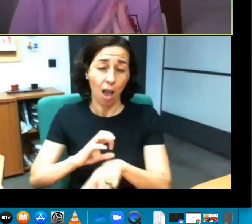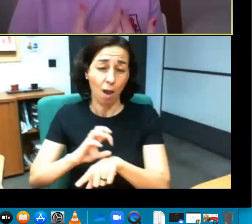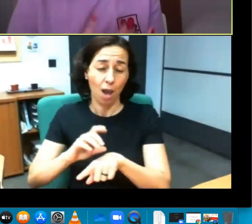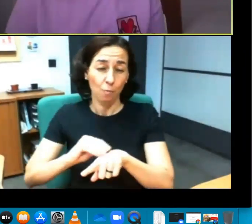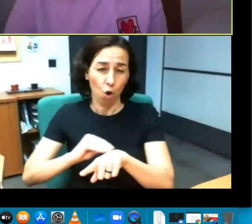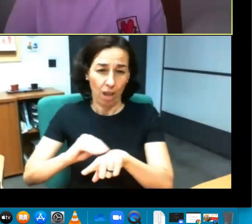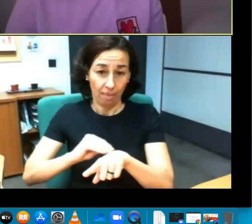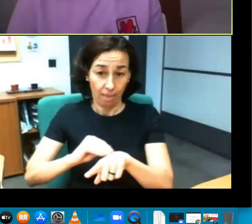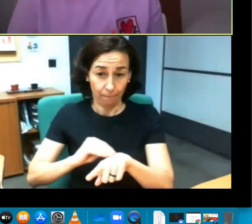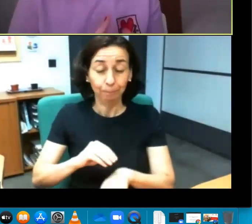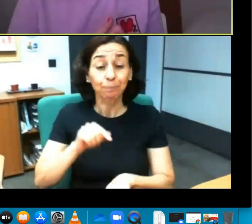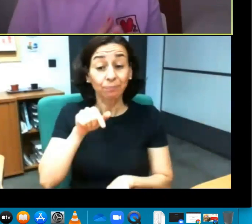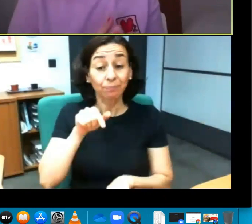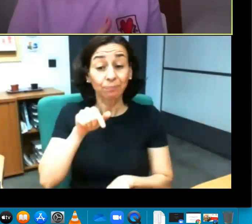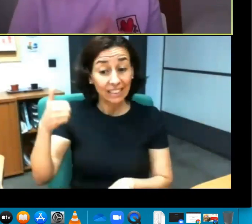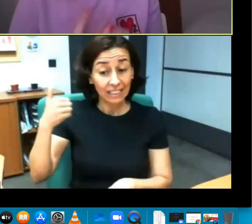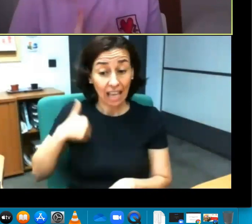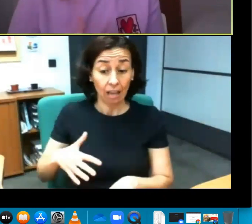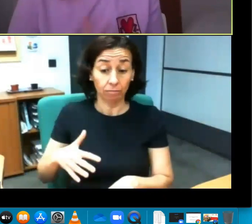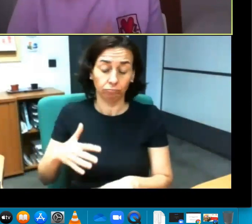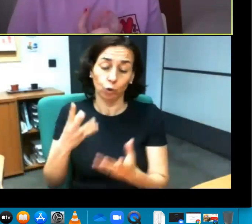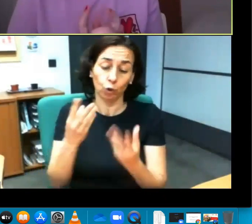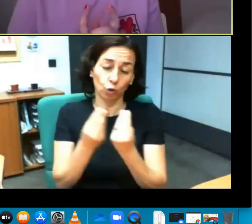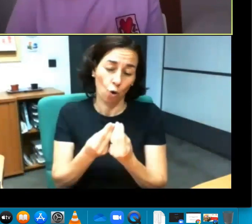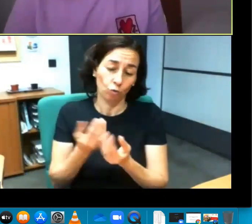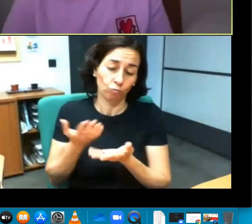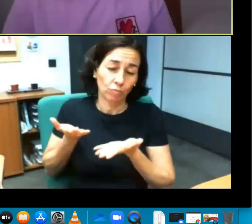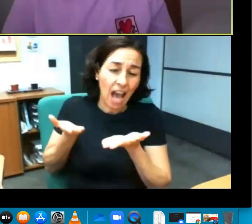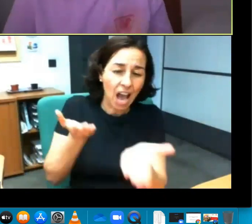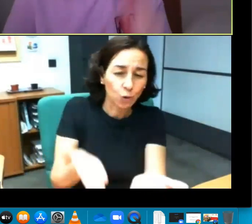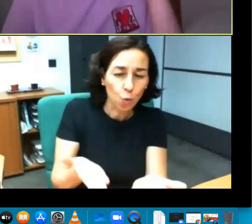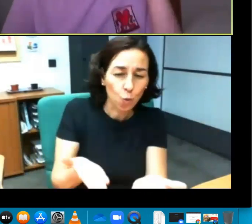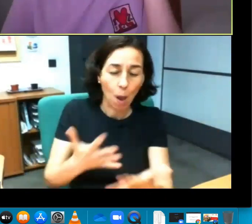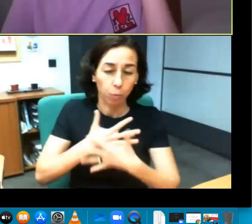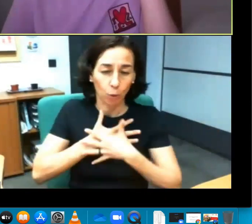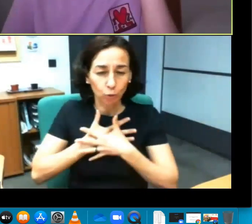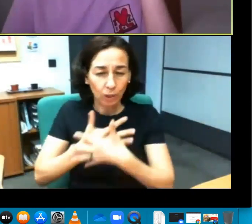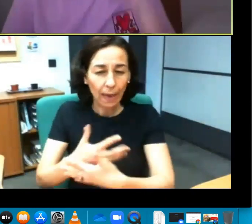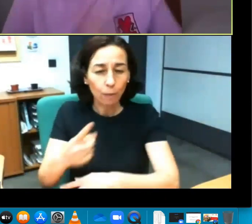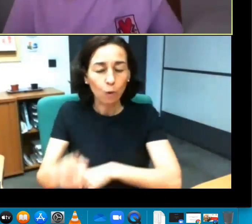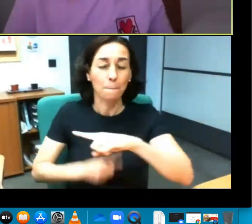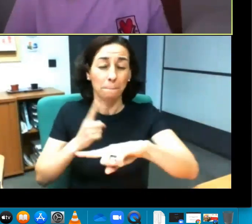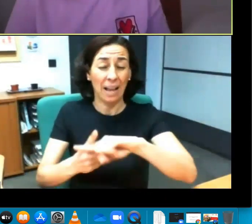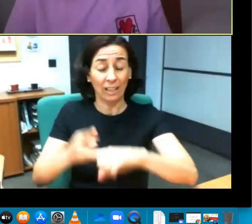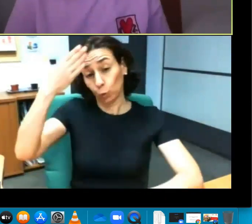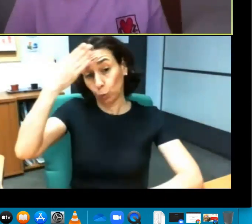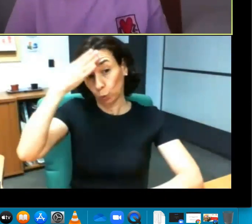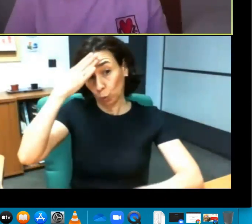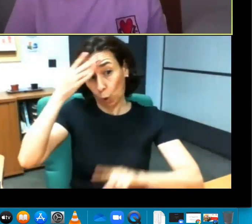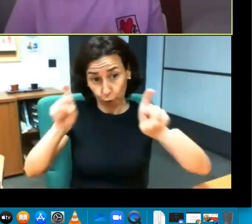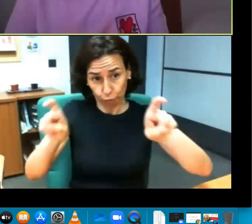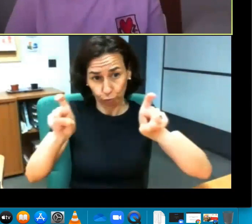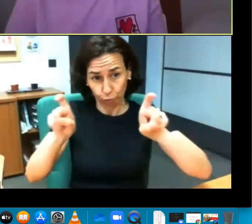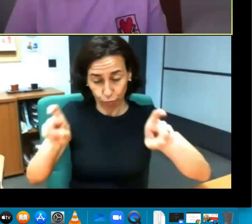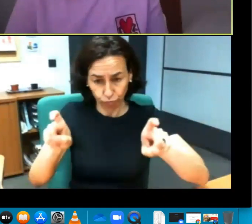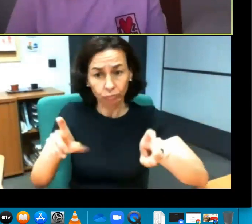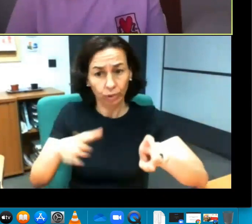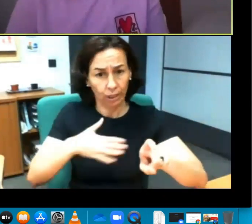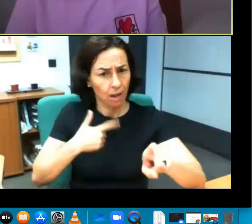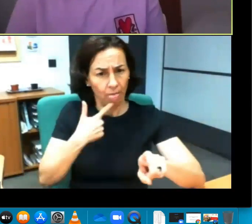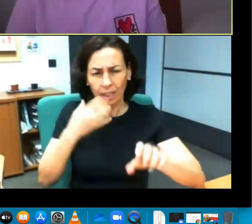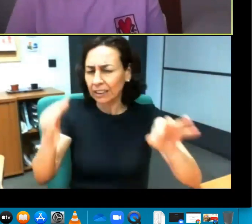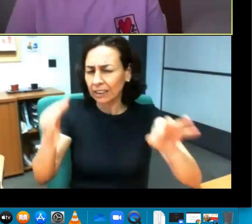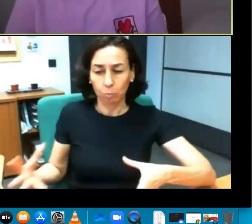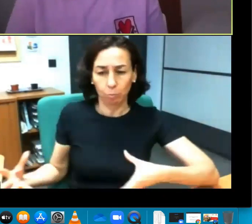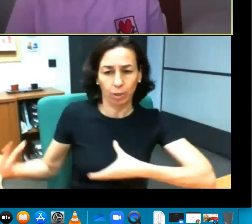del voluntario y también con ayuda del tutor, que es importante también destacar que el tutor siempre va a estar en el aula